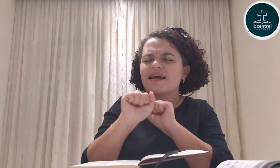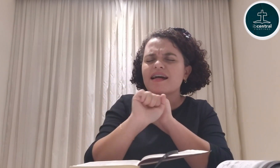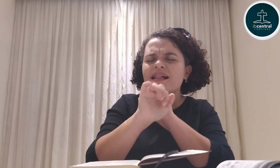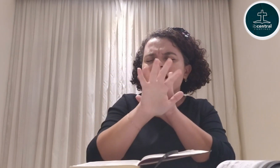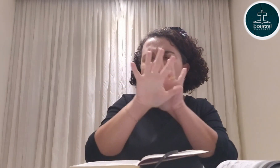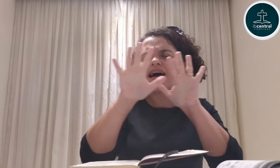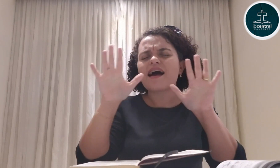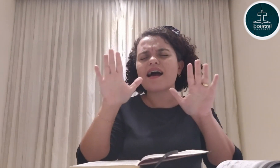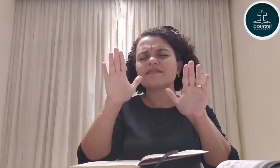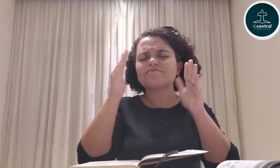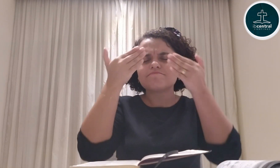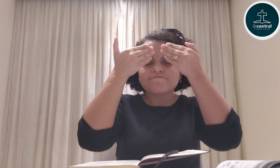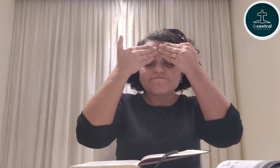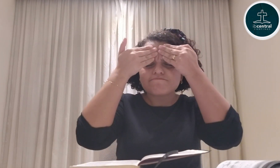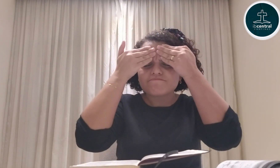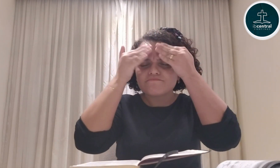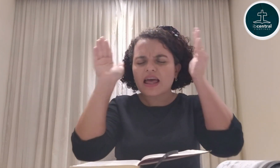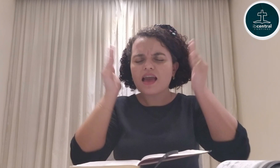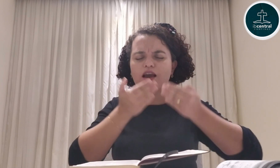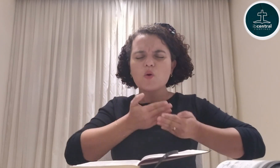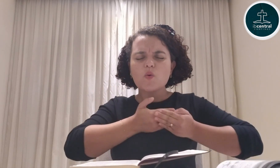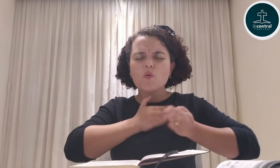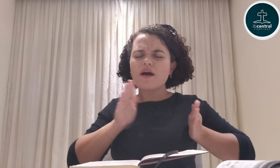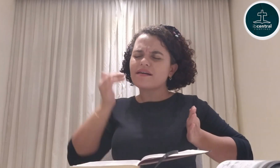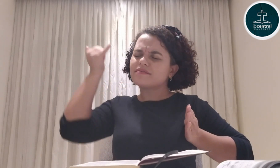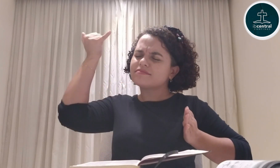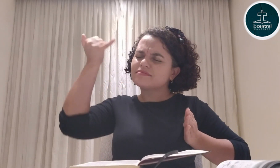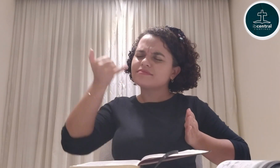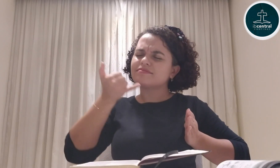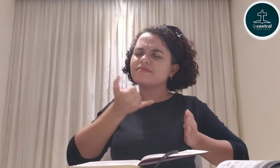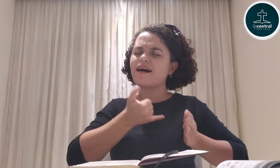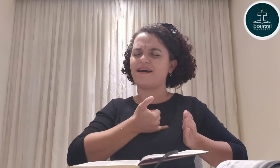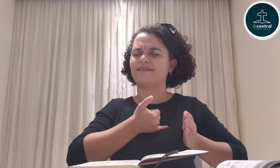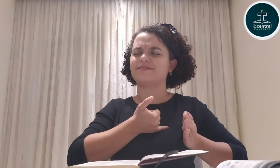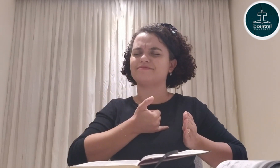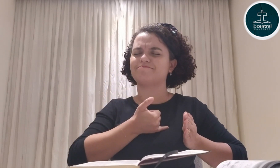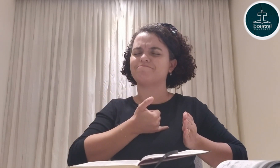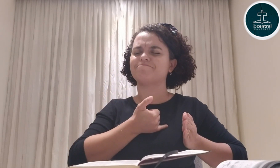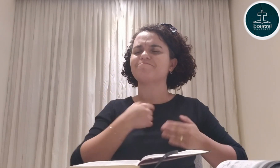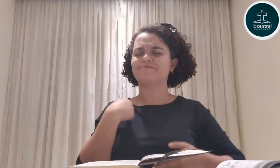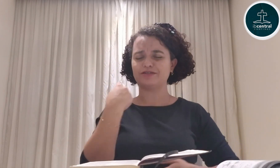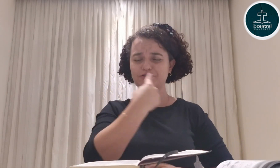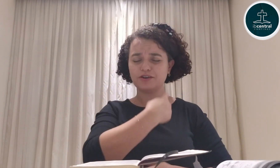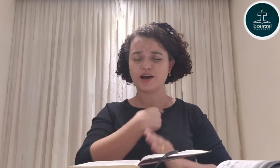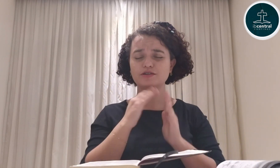Que nós possamos entender com clareza. Abre, Senhor, as nossas mentes e os